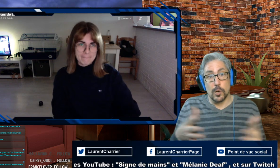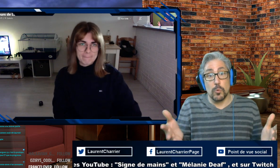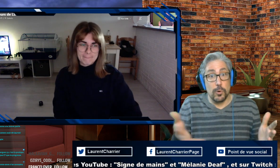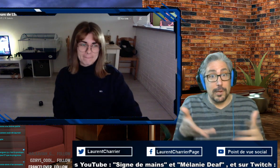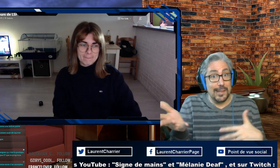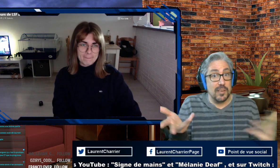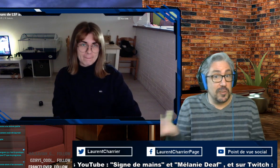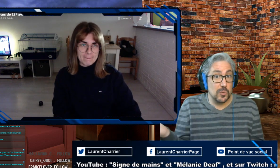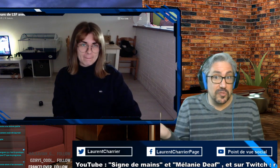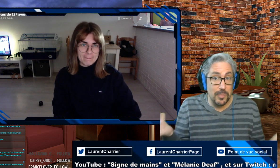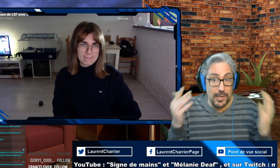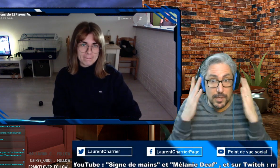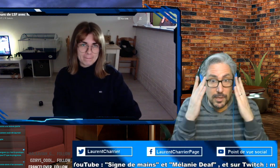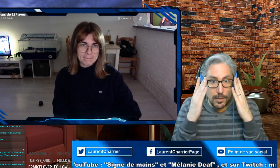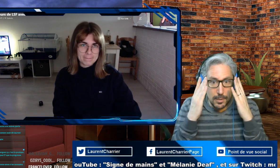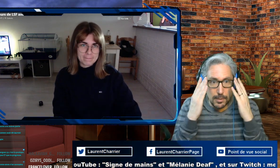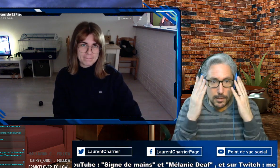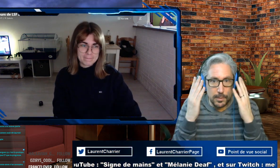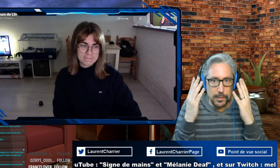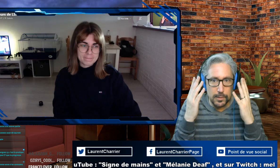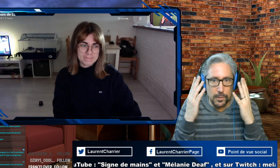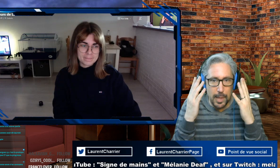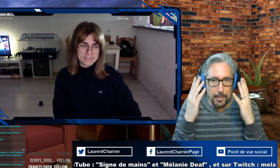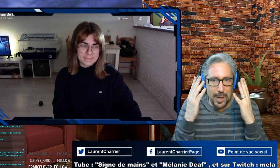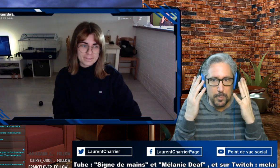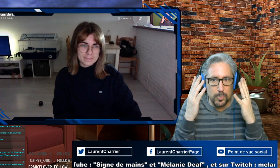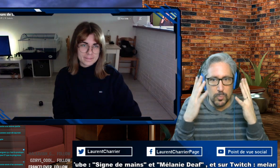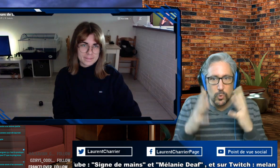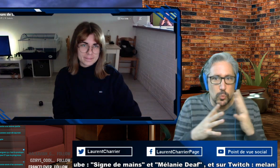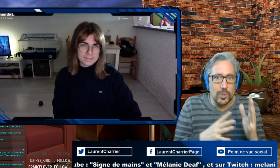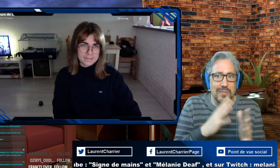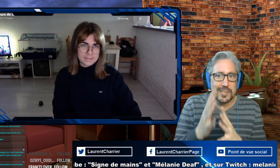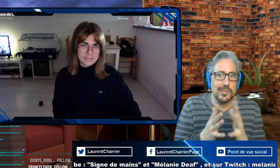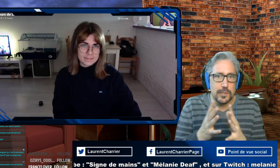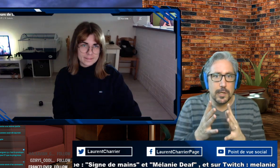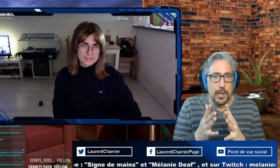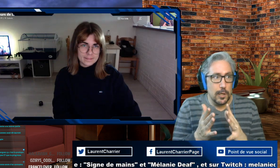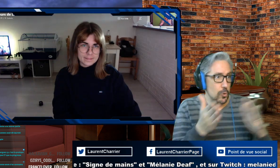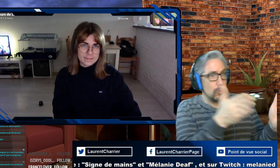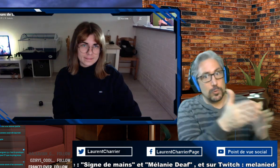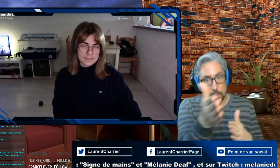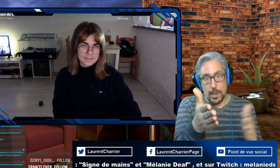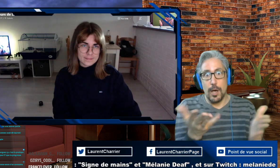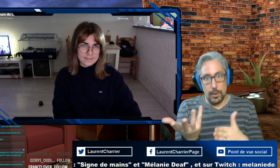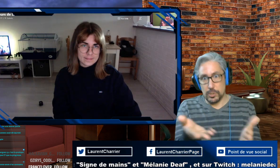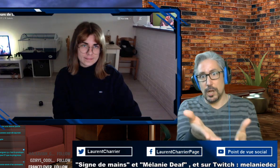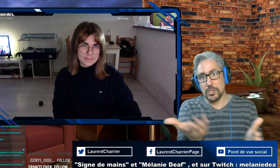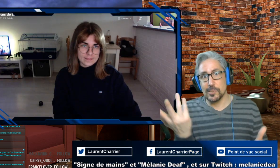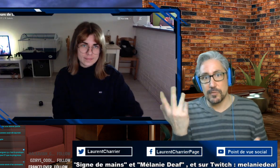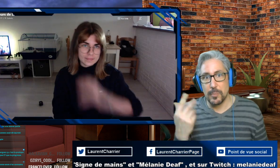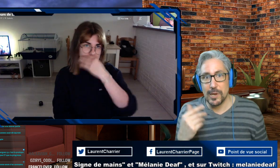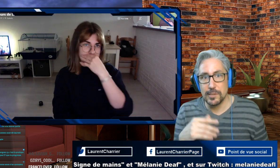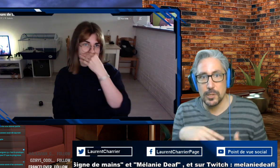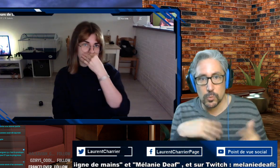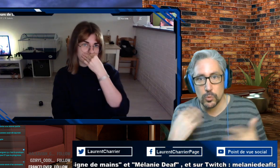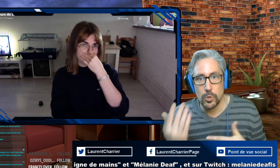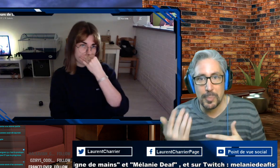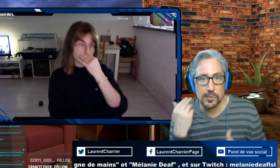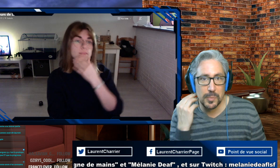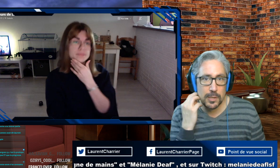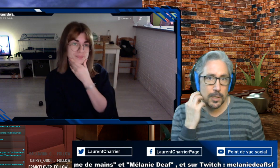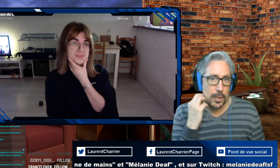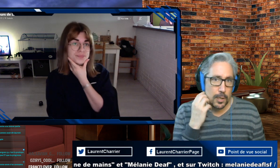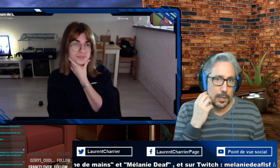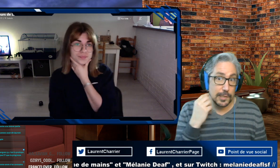Et là, comme les cafés sont fermés, on n'a pas beaucoup de monde avec qui signer. Donc, j'ai la chance d'avoir Mélanie, donc une